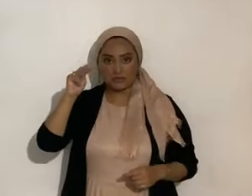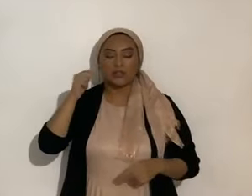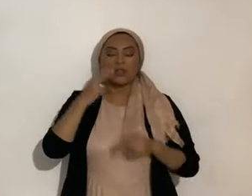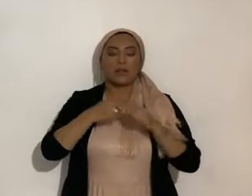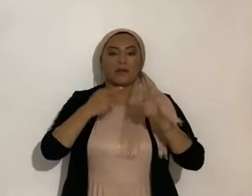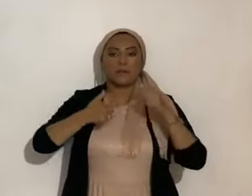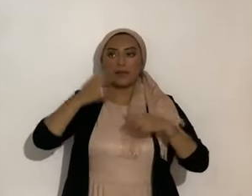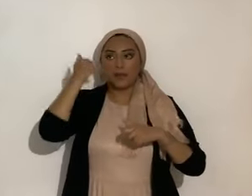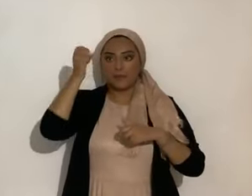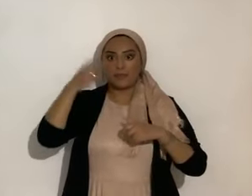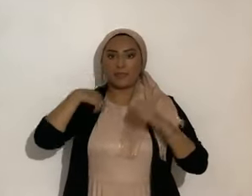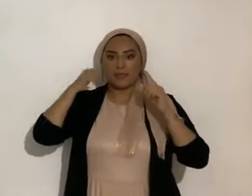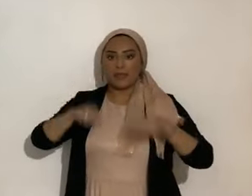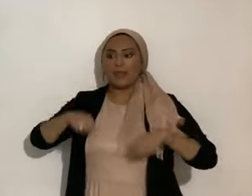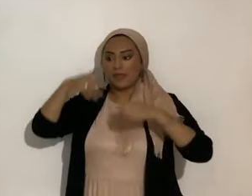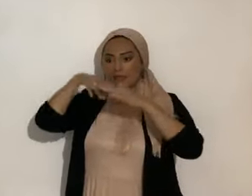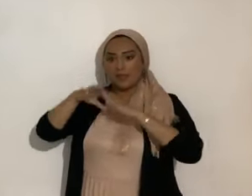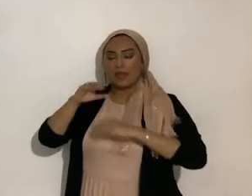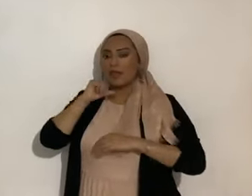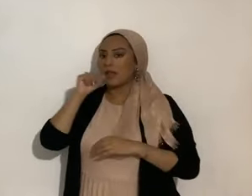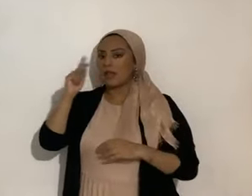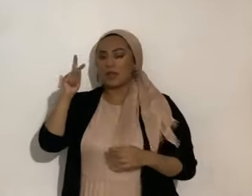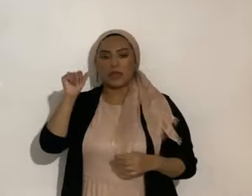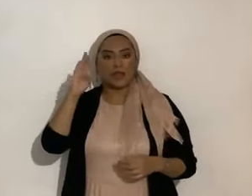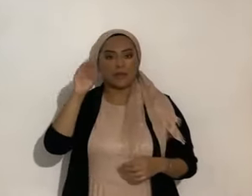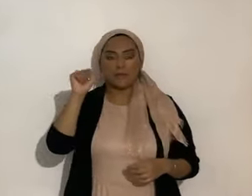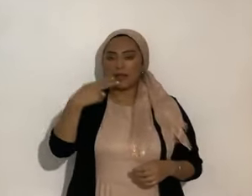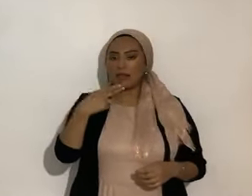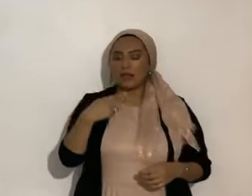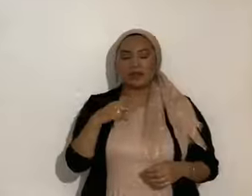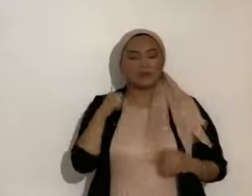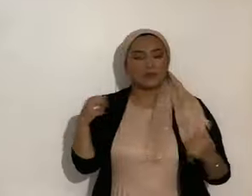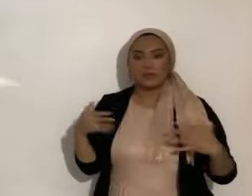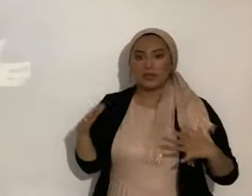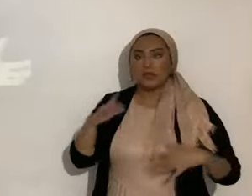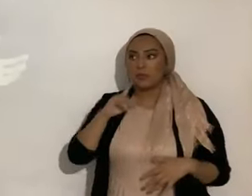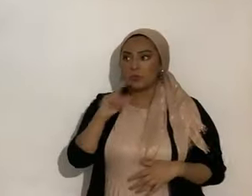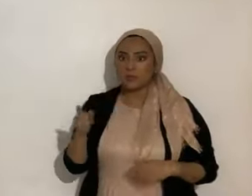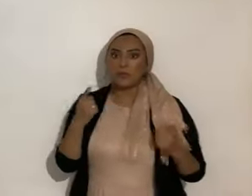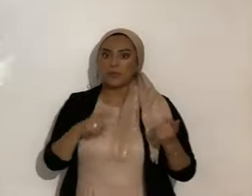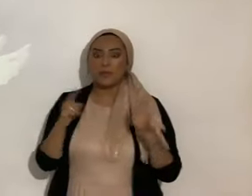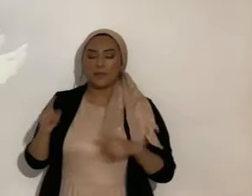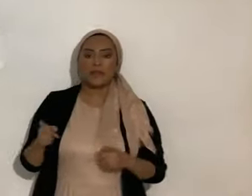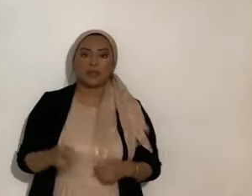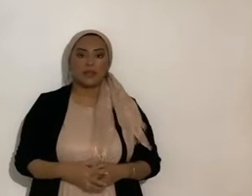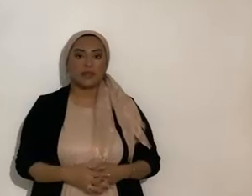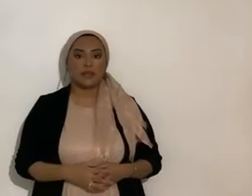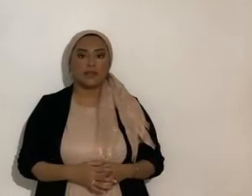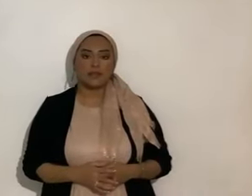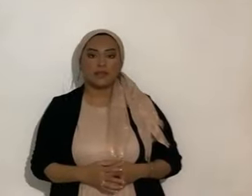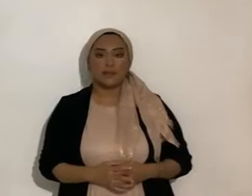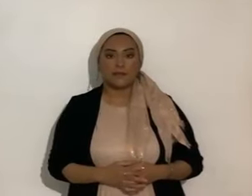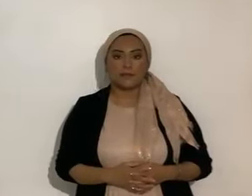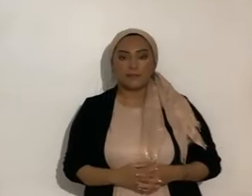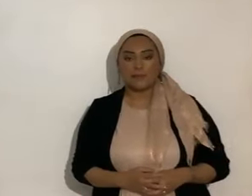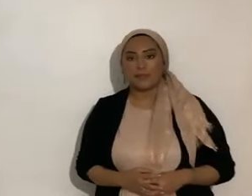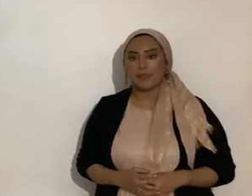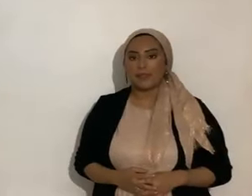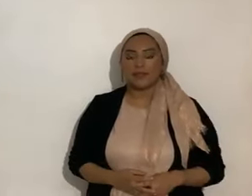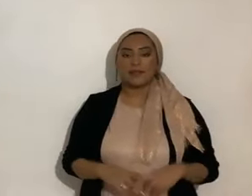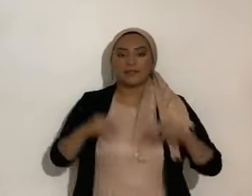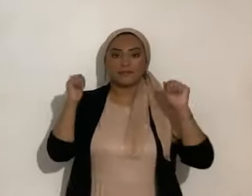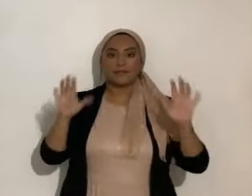Yahshua podemos entrar a esa dimensión. No es cábala, no es esoterismo, no es ocultismo, no se espanten, es que es así. Si no, ¿cómo saldrían los demonios?